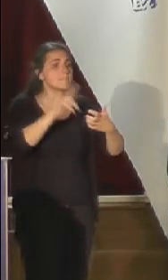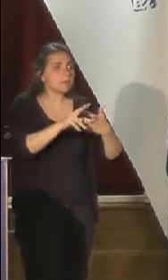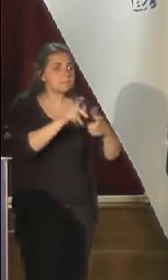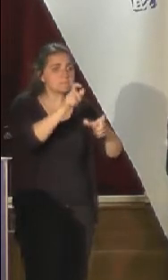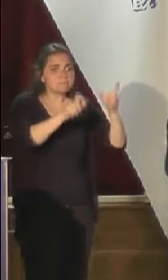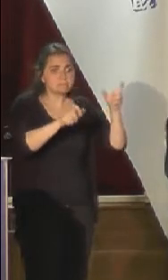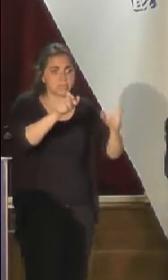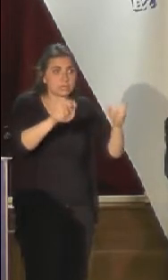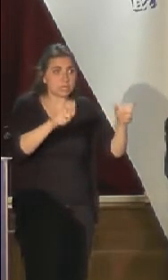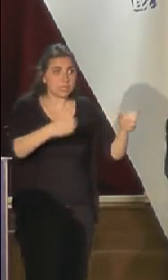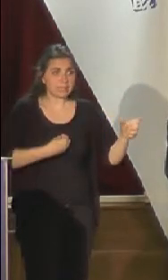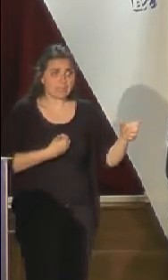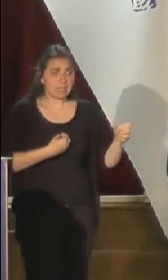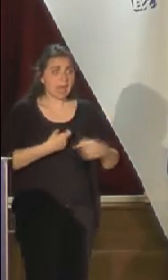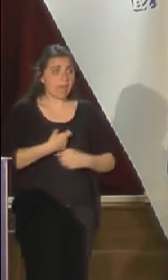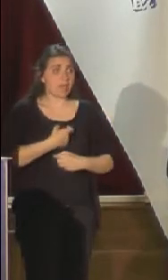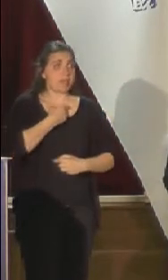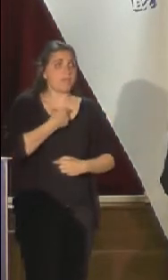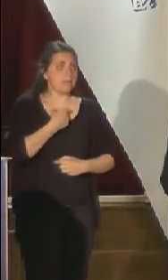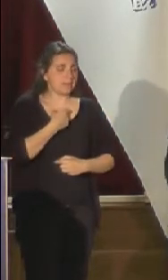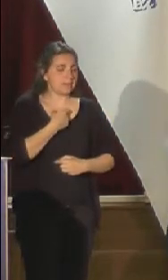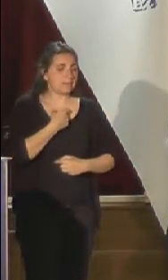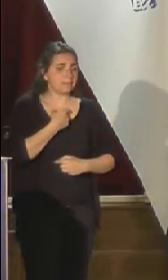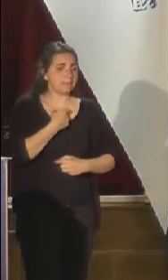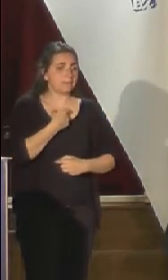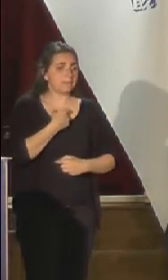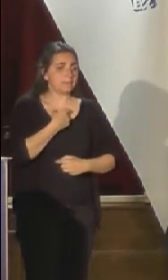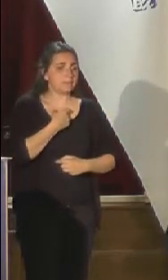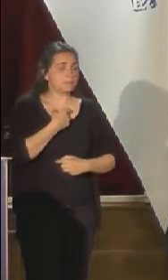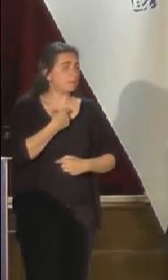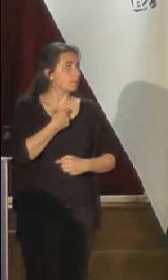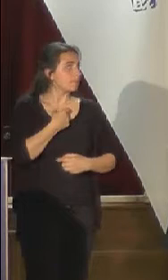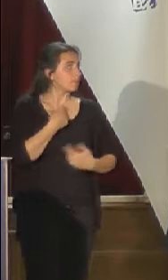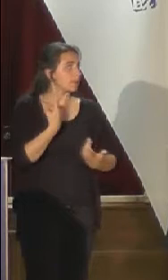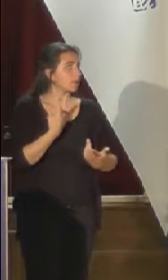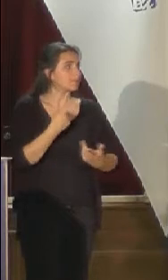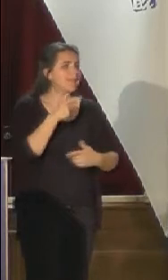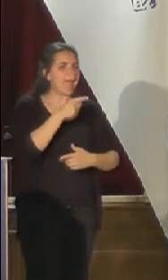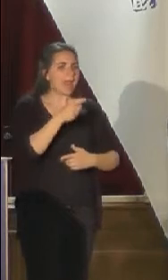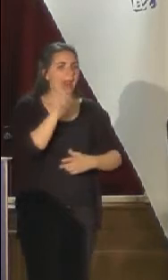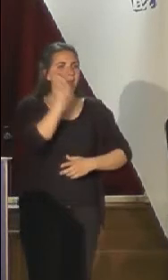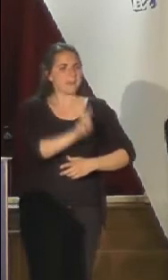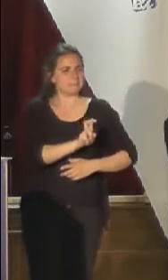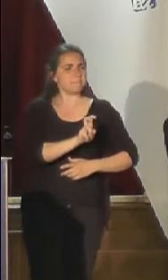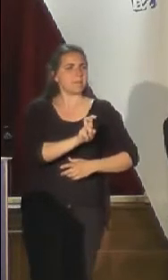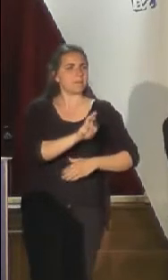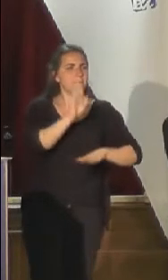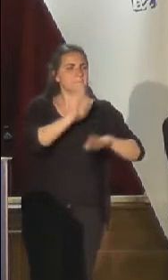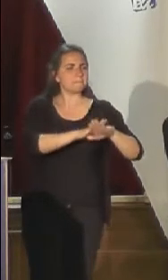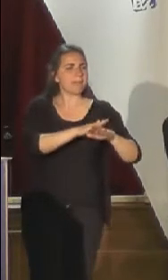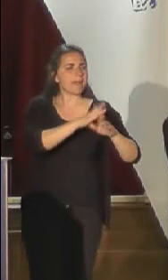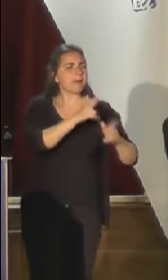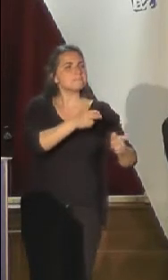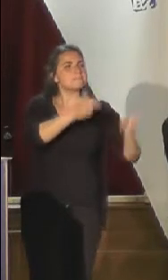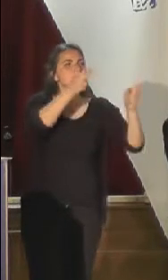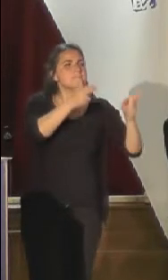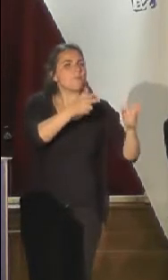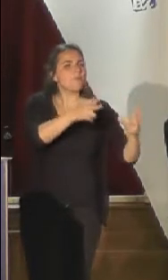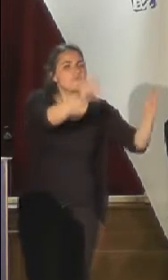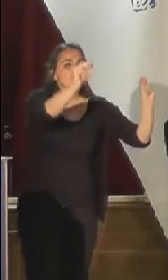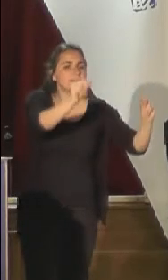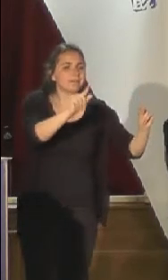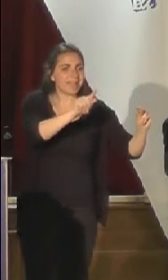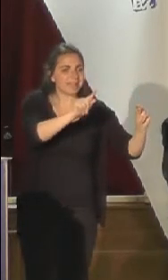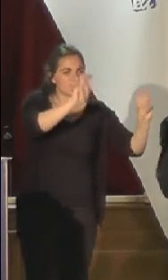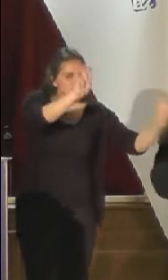cívica e o exército que mandaran dende España para acabar con iso. E comeza o